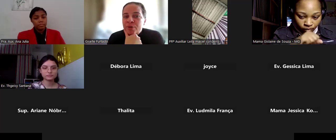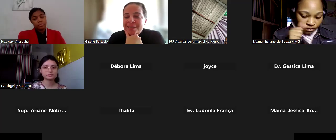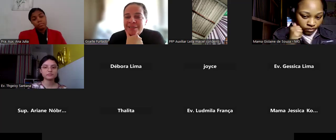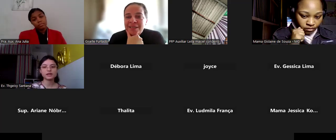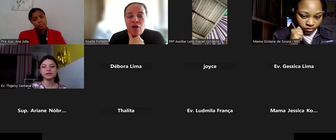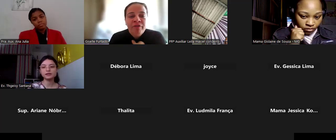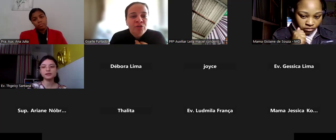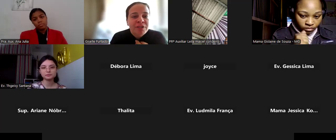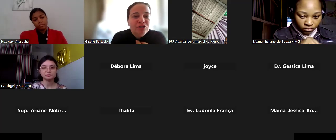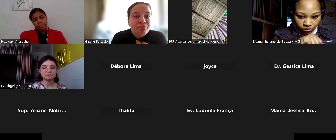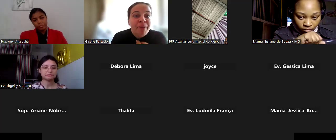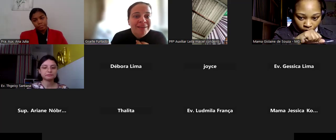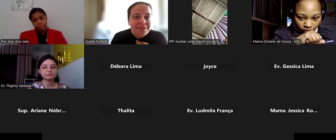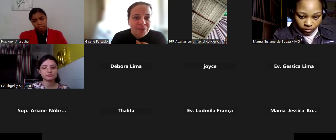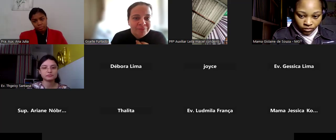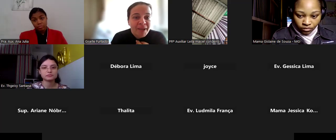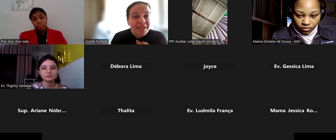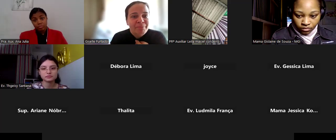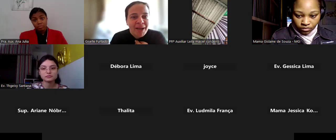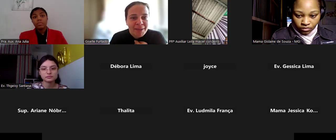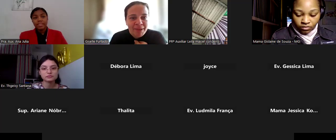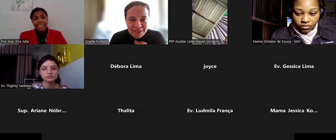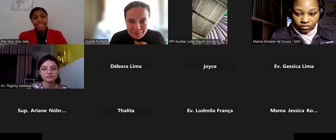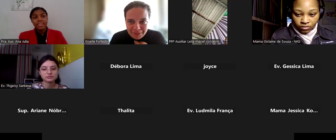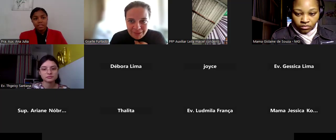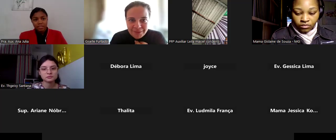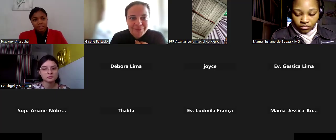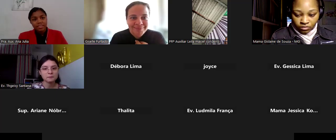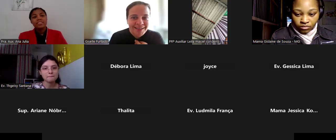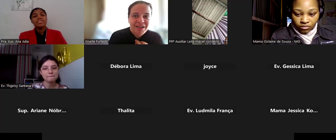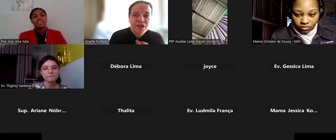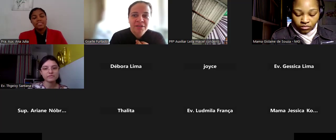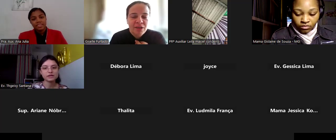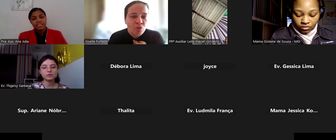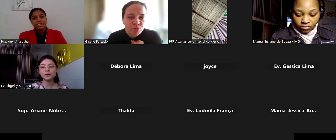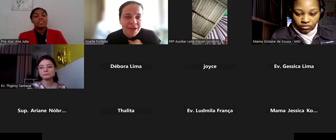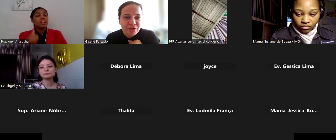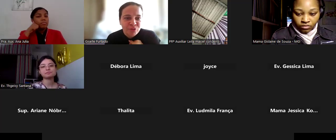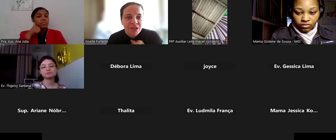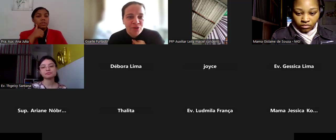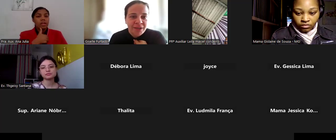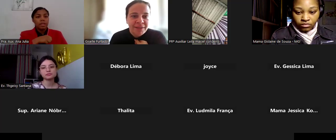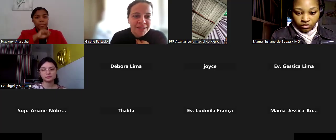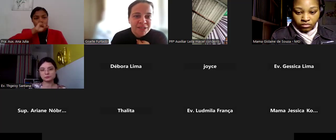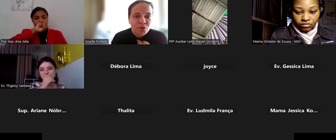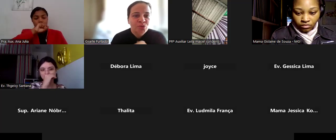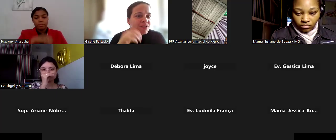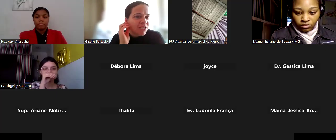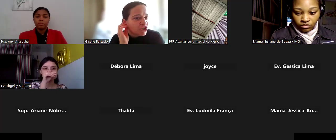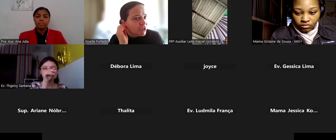esse sinal vem do sinal de bênção. Benção, pai, benção, mãe. Né? Assim, em alguns lugares do interior ainda tem essa cultura, cidade grande